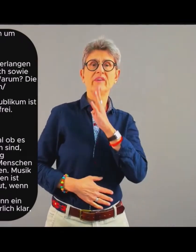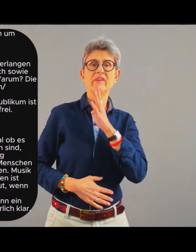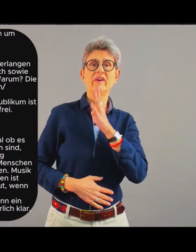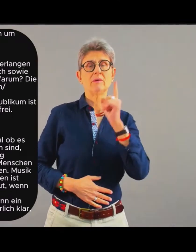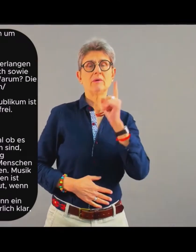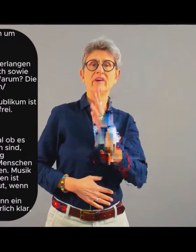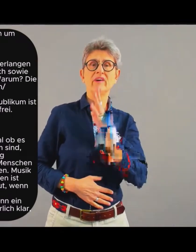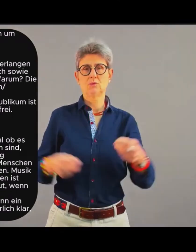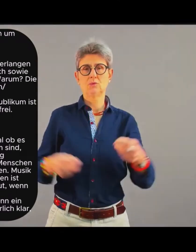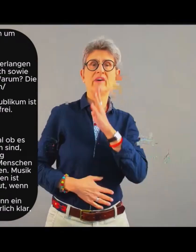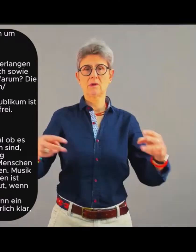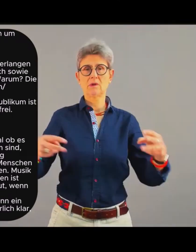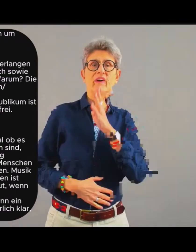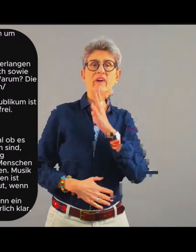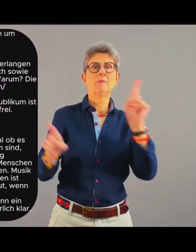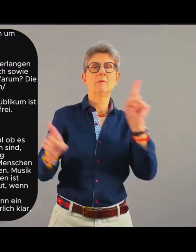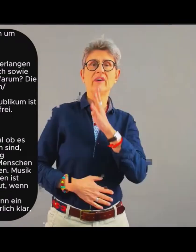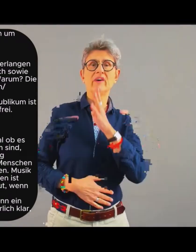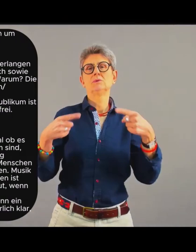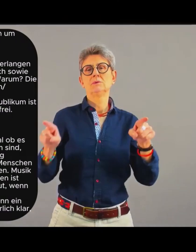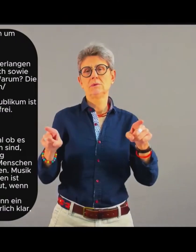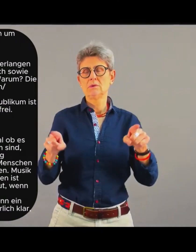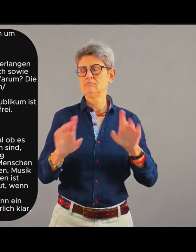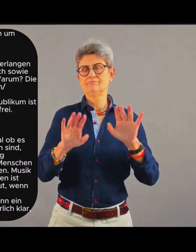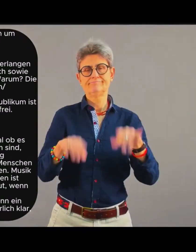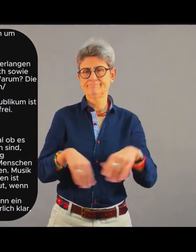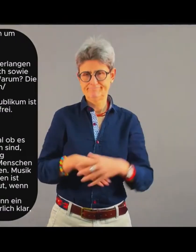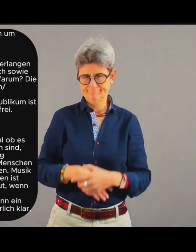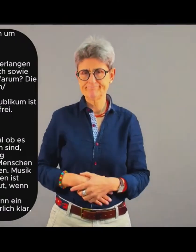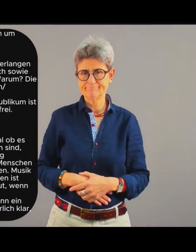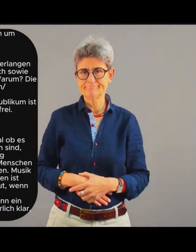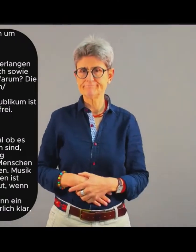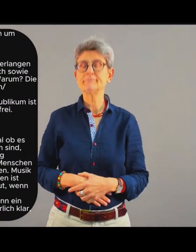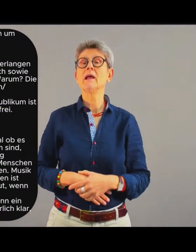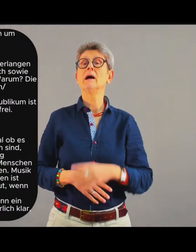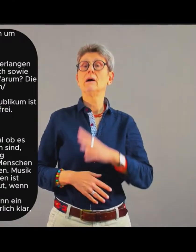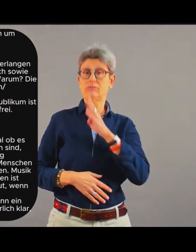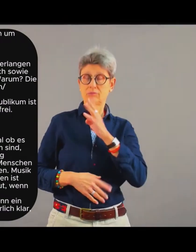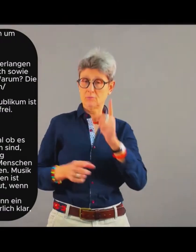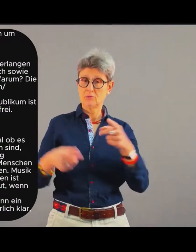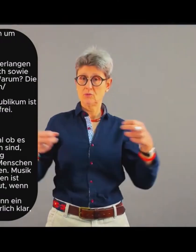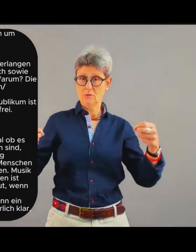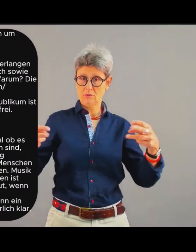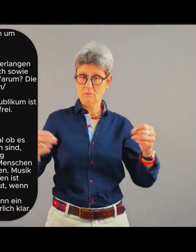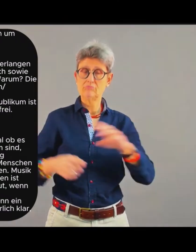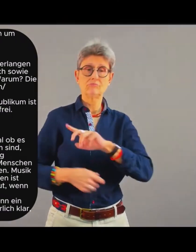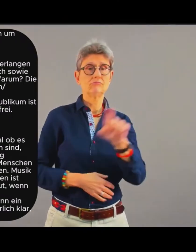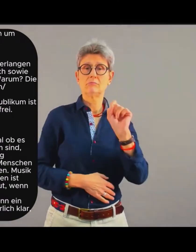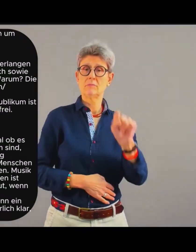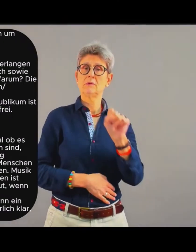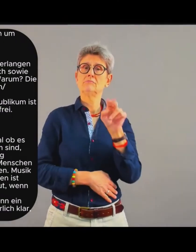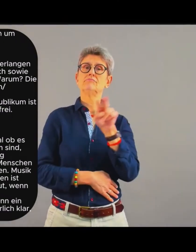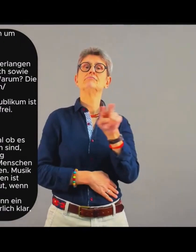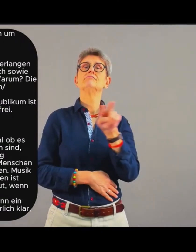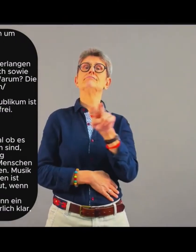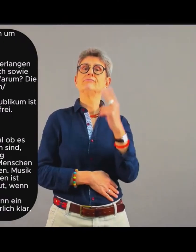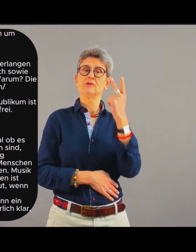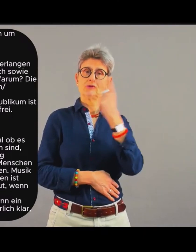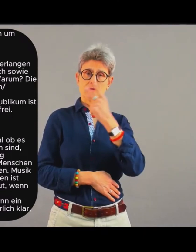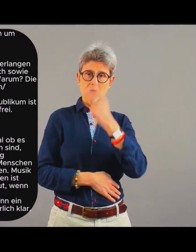egal ob es Dauer- oder Sonderausstellungen sind, müssen Gesprochenes vollständig untertitelt haben, damit taube Menschen die Chance haben, es